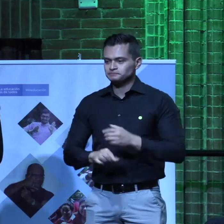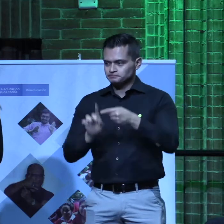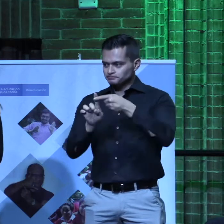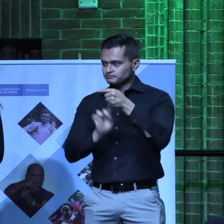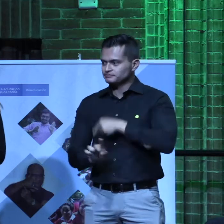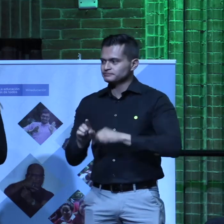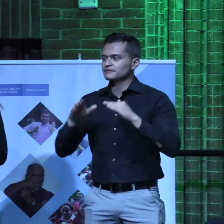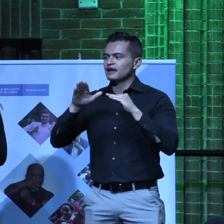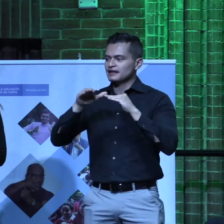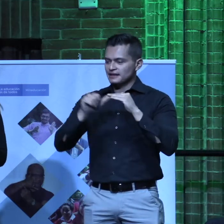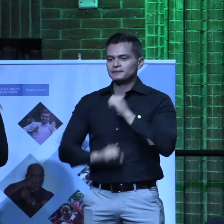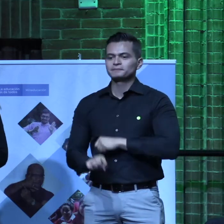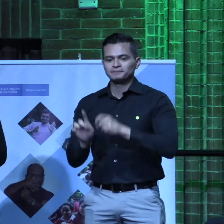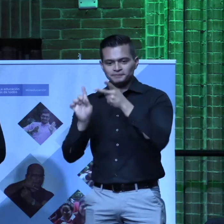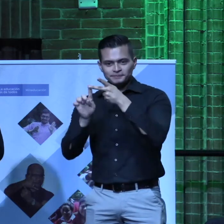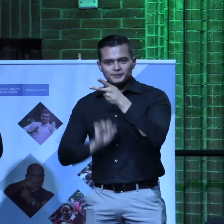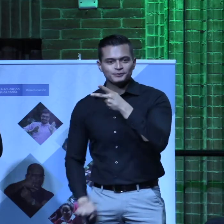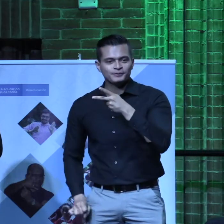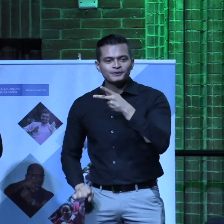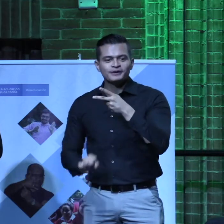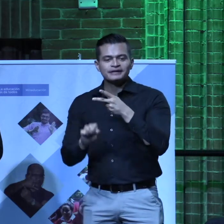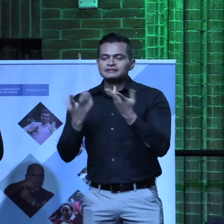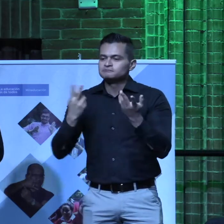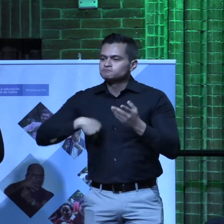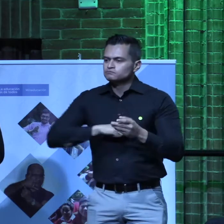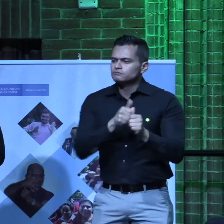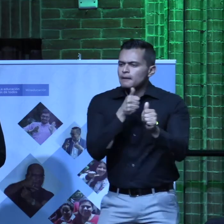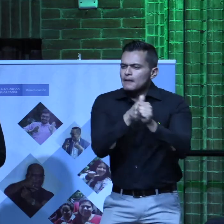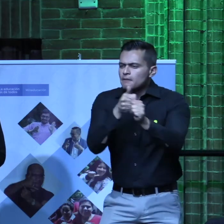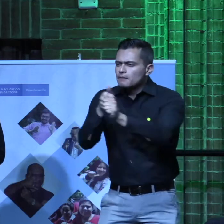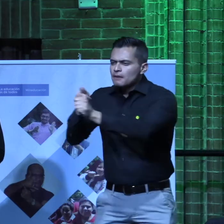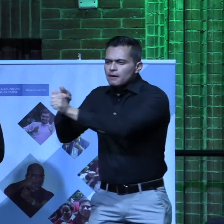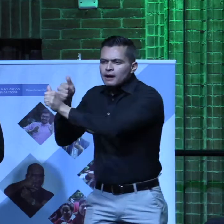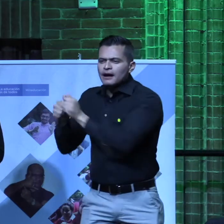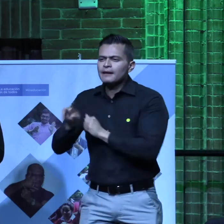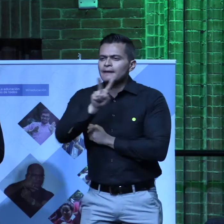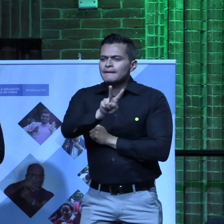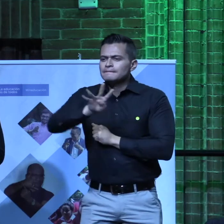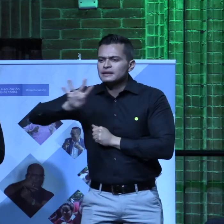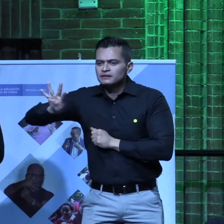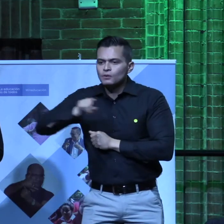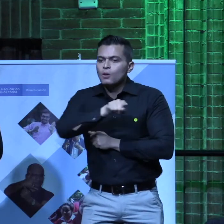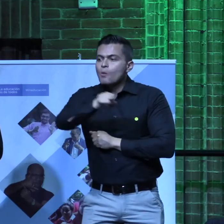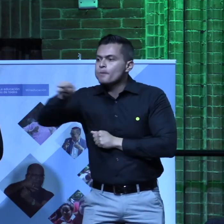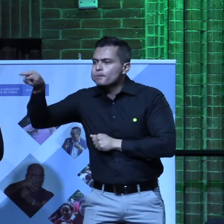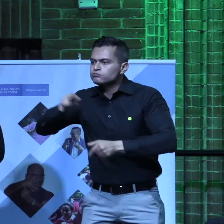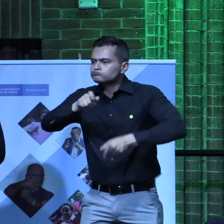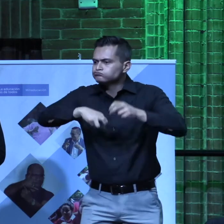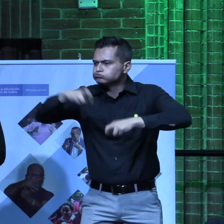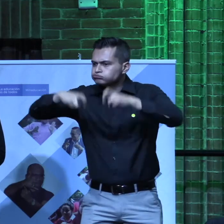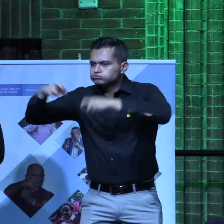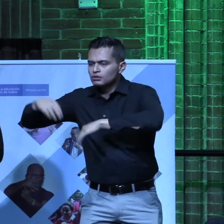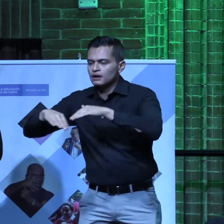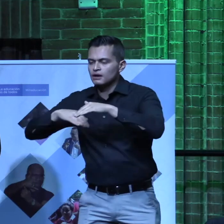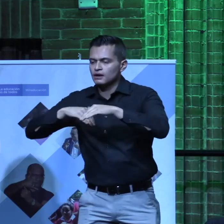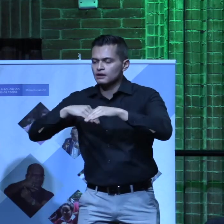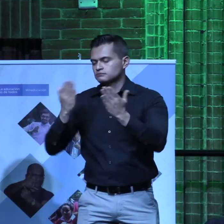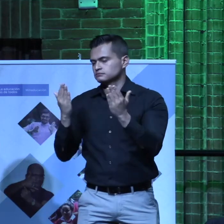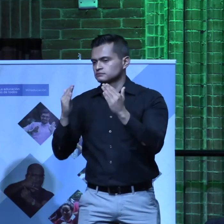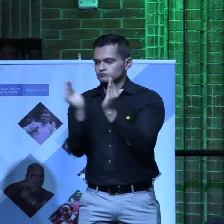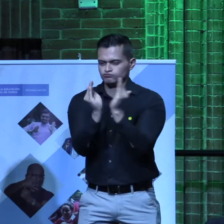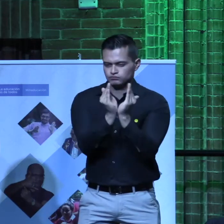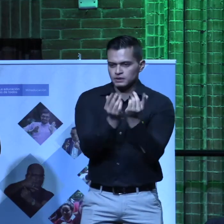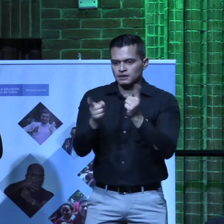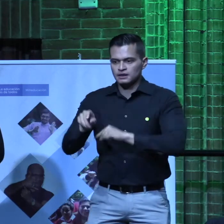brindamos asistencia técnica a 24 agentes educativos del Instituto Colombiano de Bienestar Familiar y a más de 37